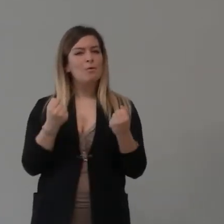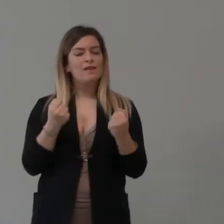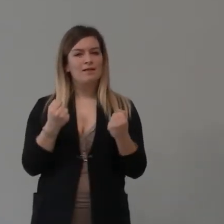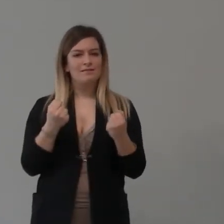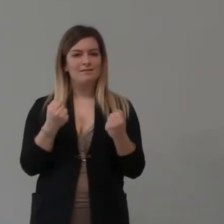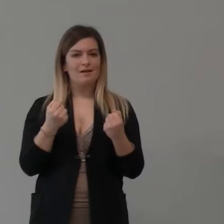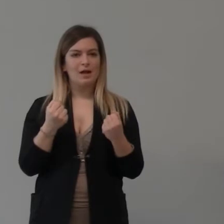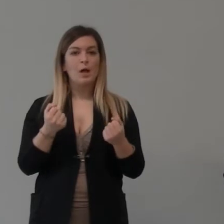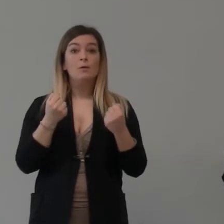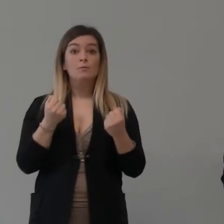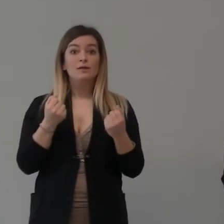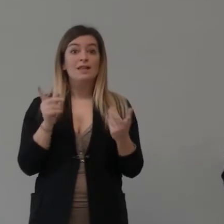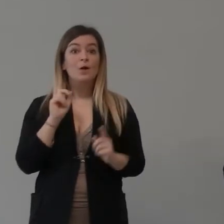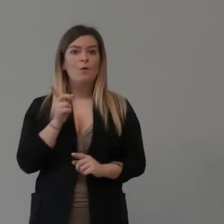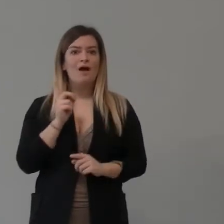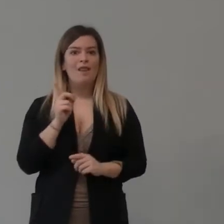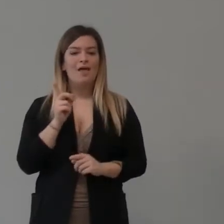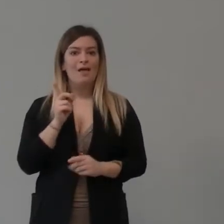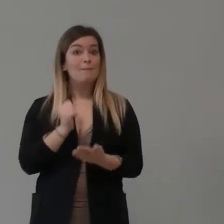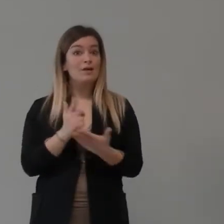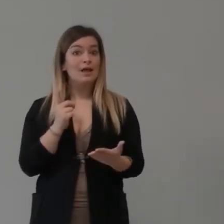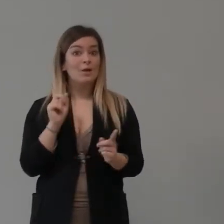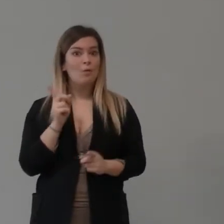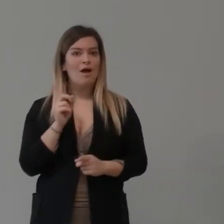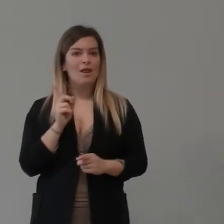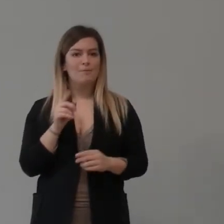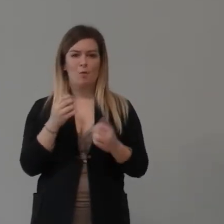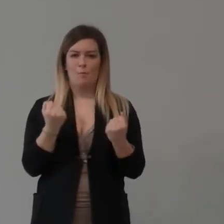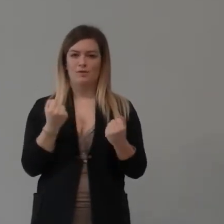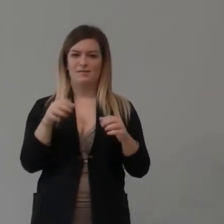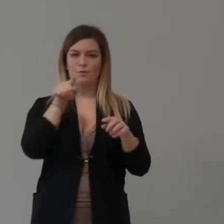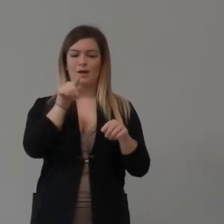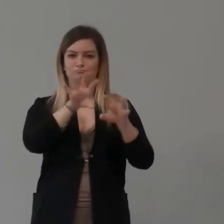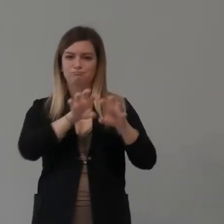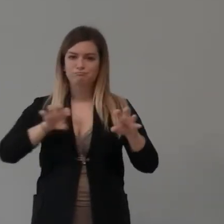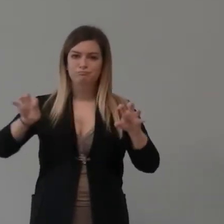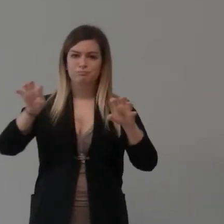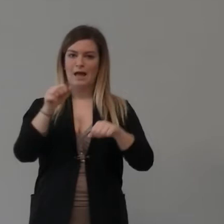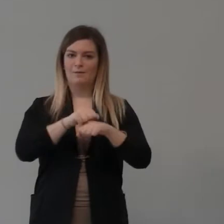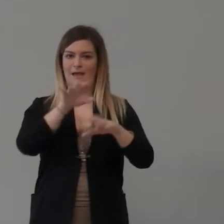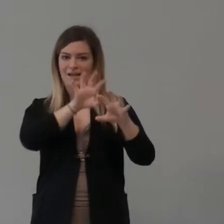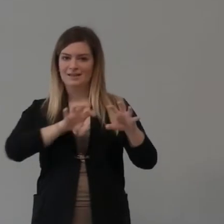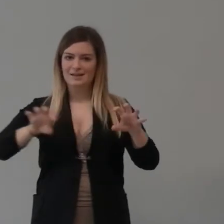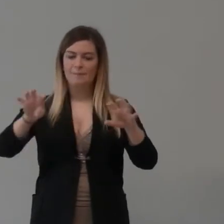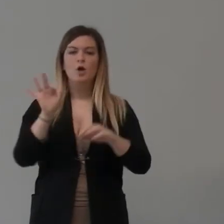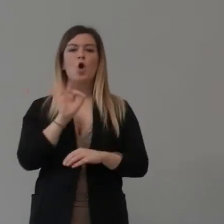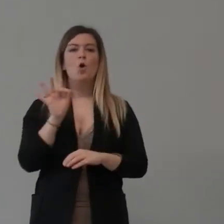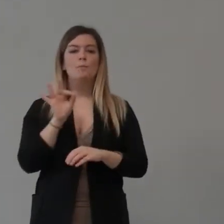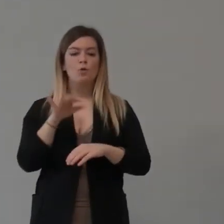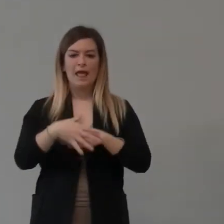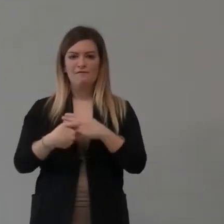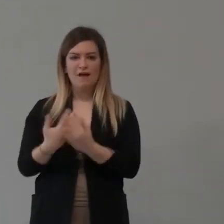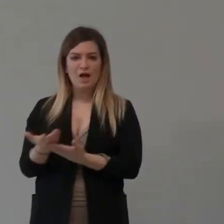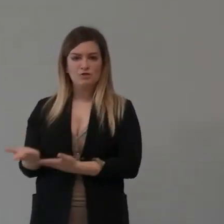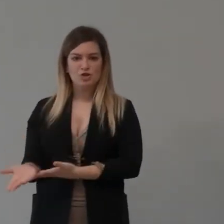potenza che ha mosso la pietra, che ha sciolto le fasce, che ha riposto il sudario e che ha risuscitato Gesù, allora